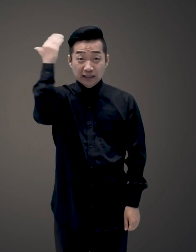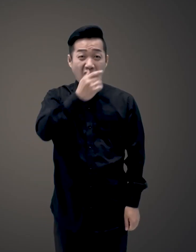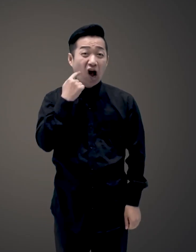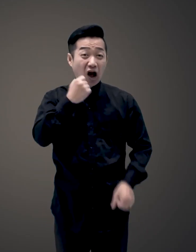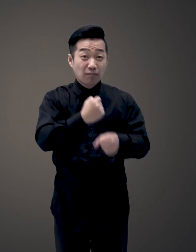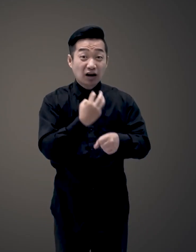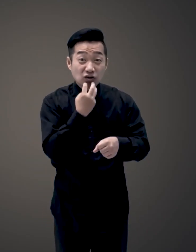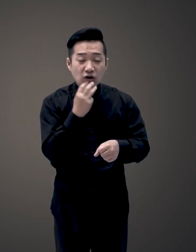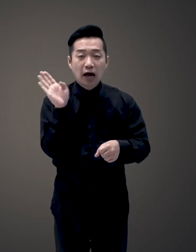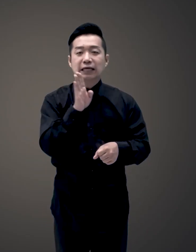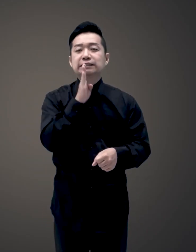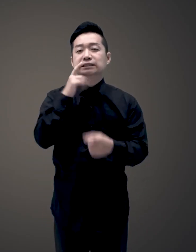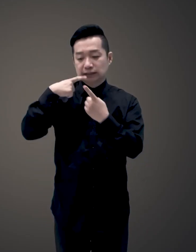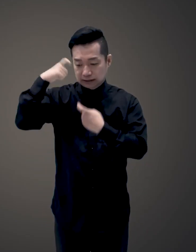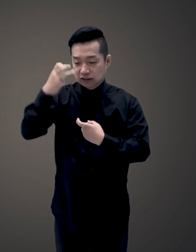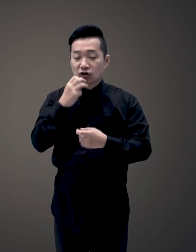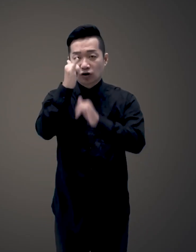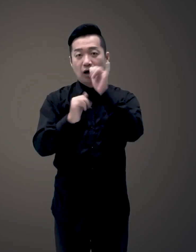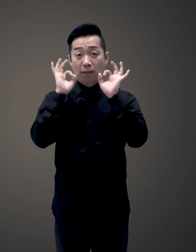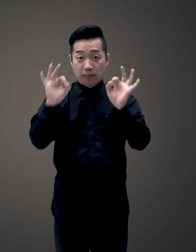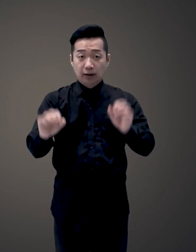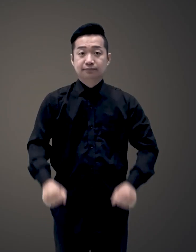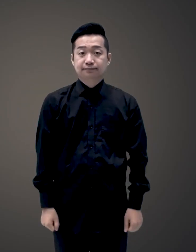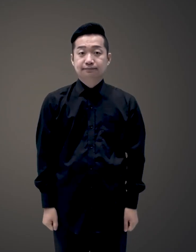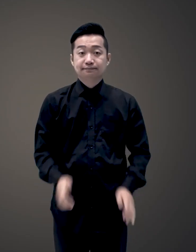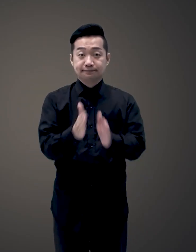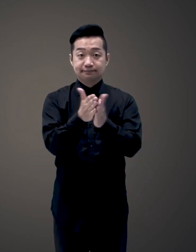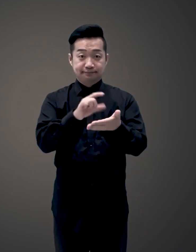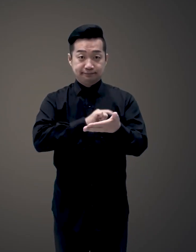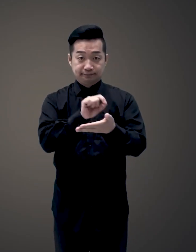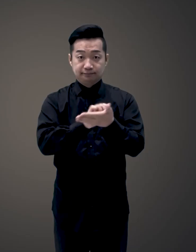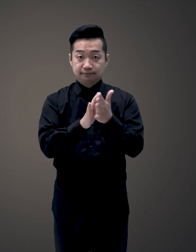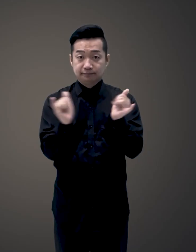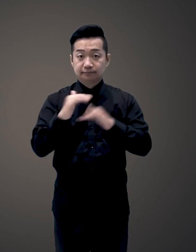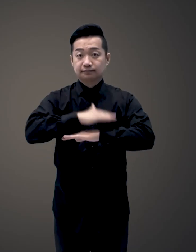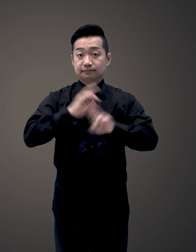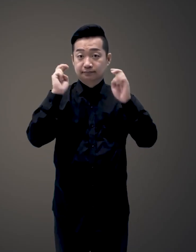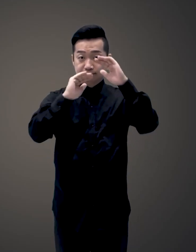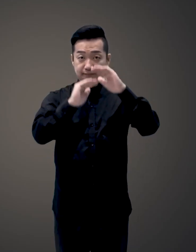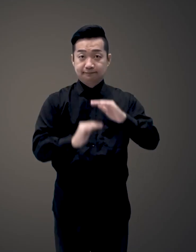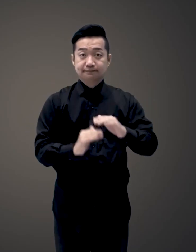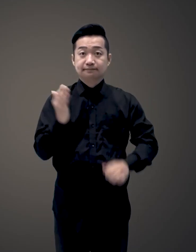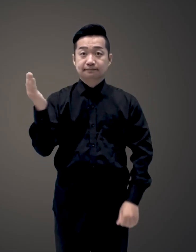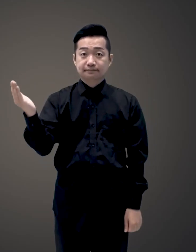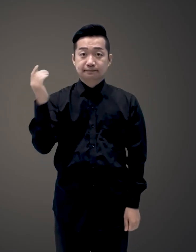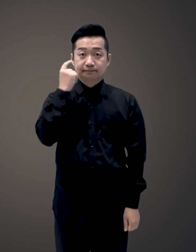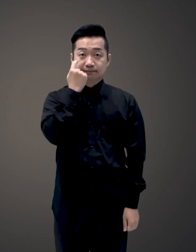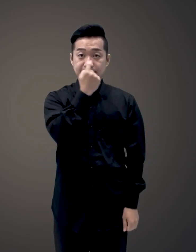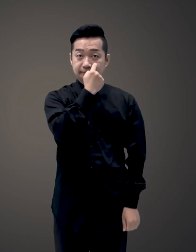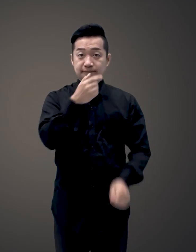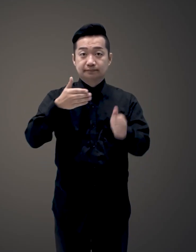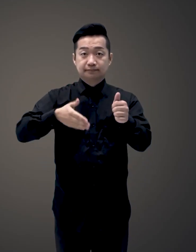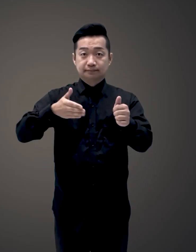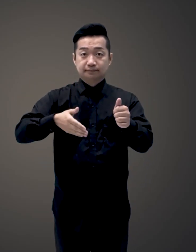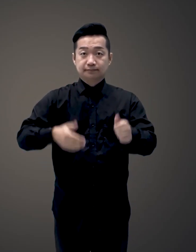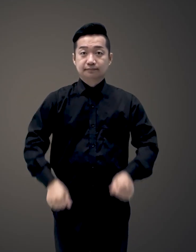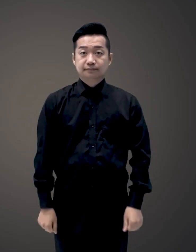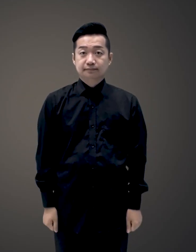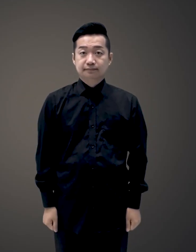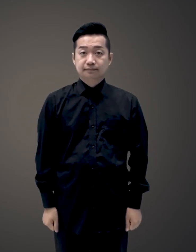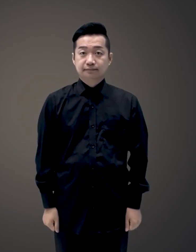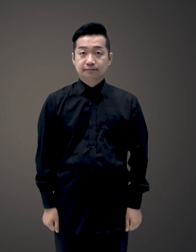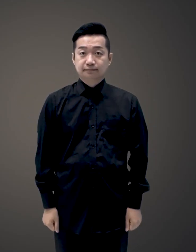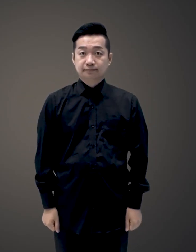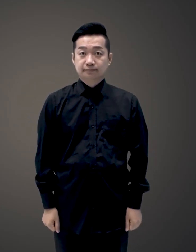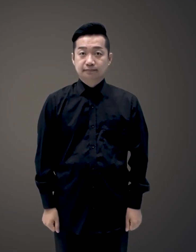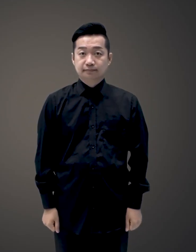표백된 서울이 아니라 진짜 서울의 역사를 만나는 시간. 도서명 갈등 도시. 저자 김시덕.